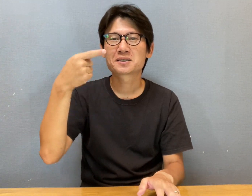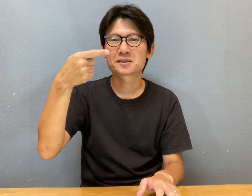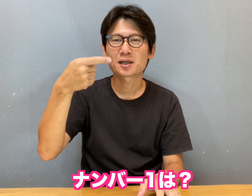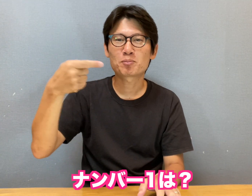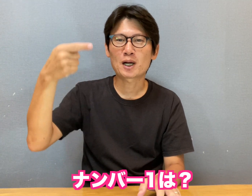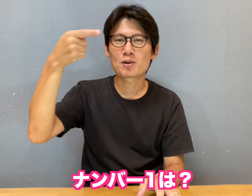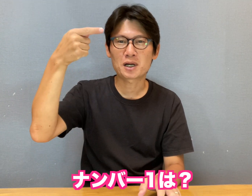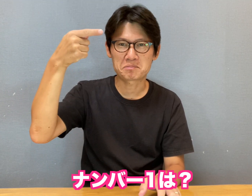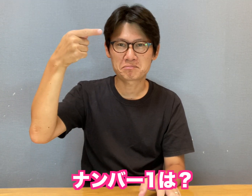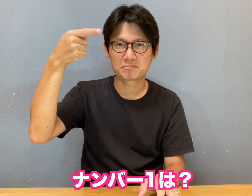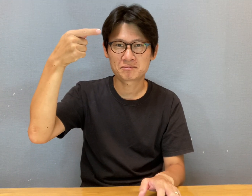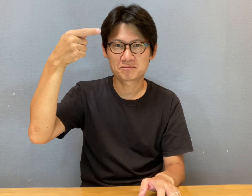ナンバーワン、